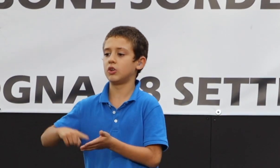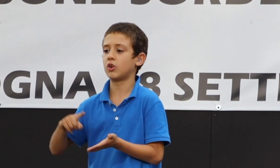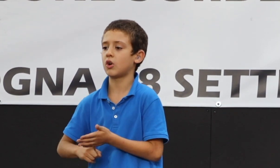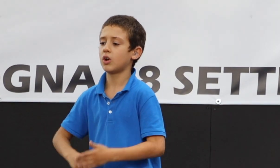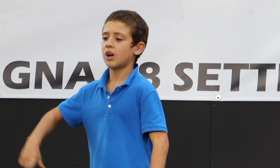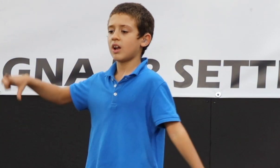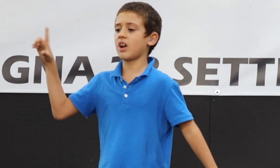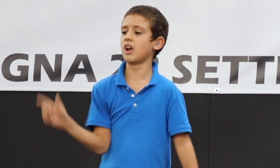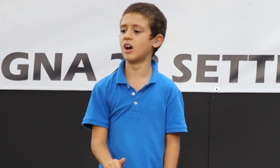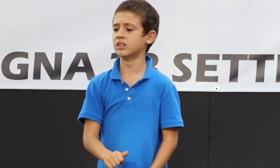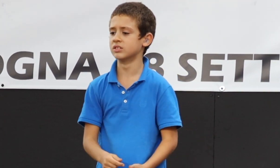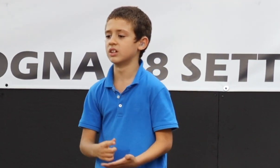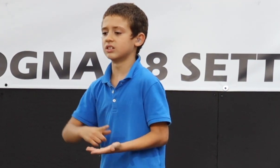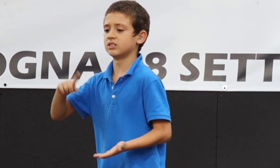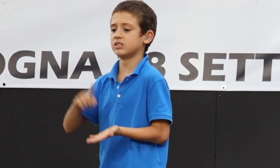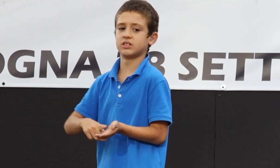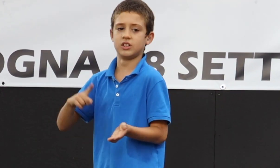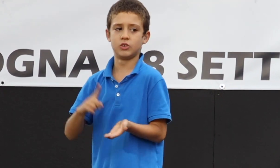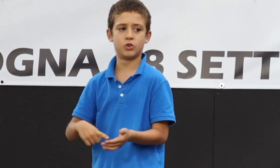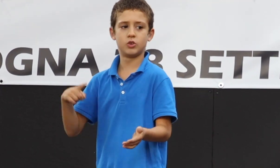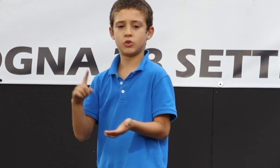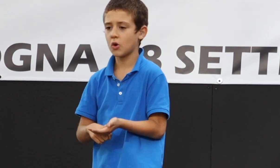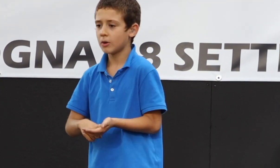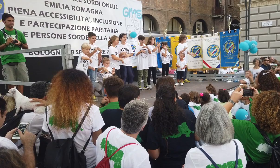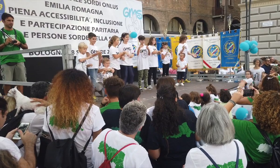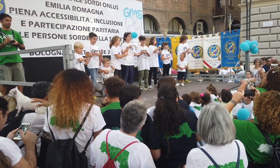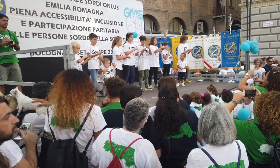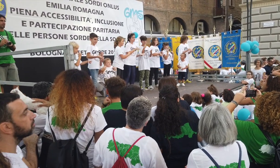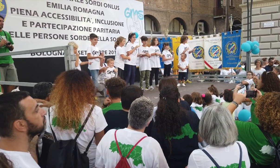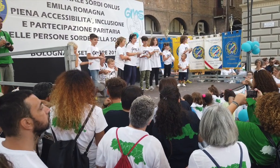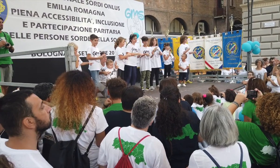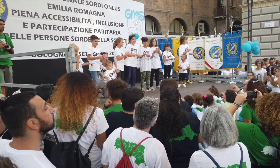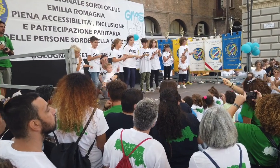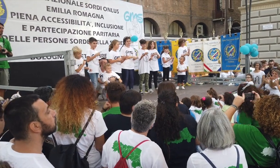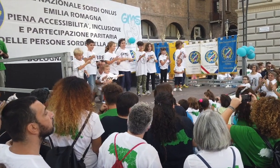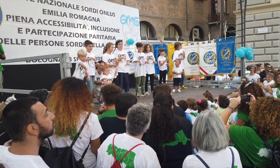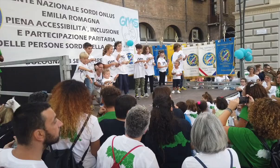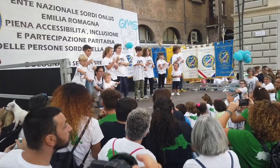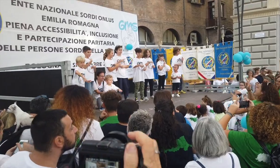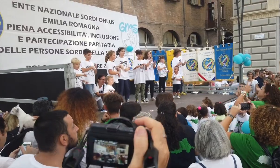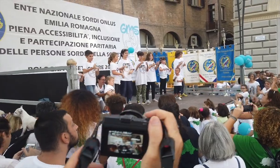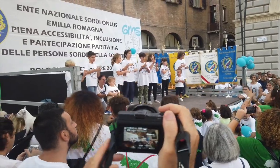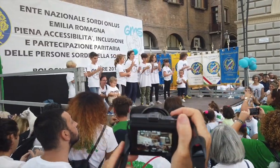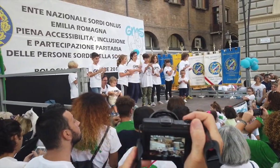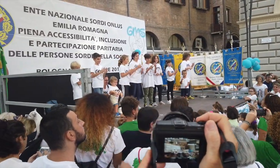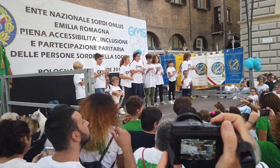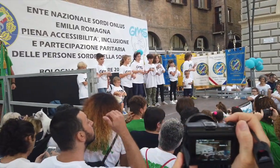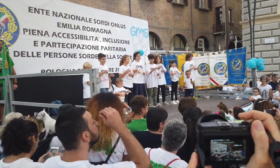Grazie. ancora, noi